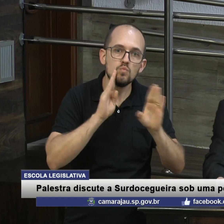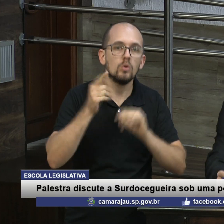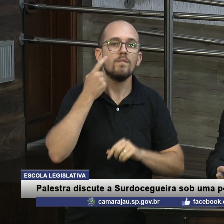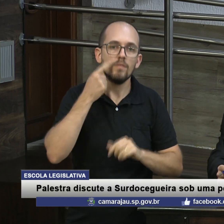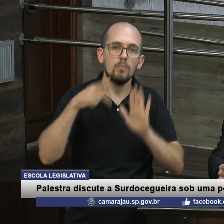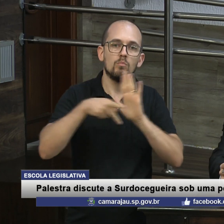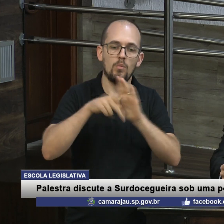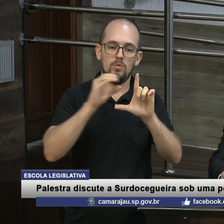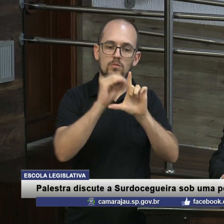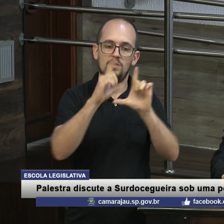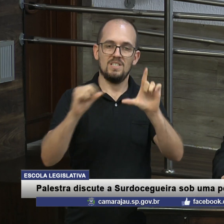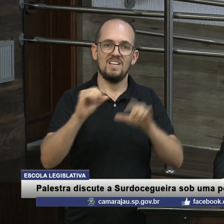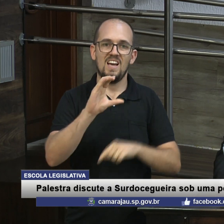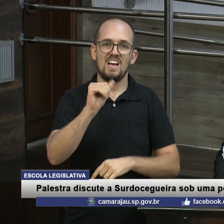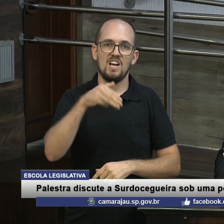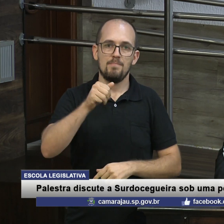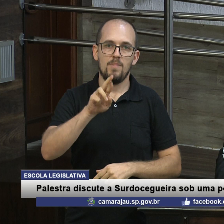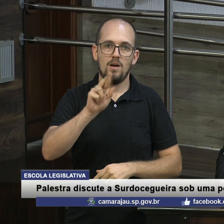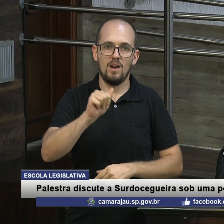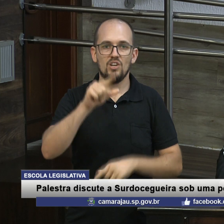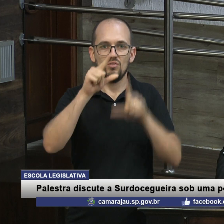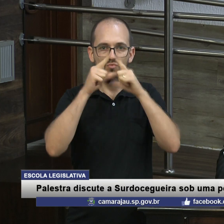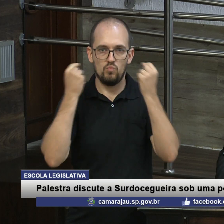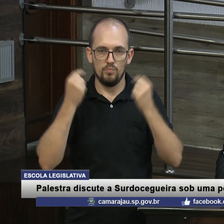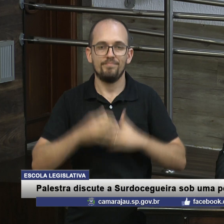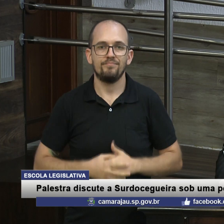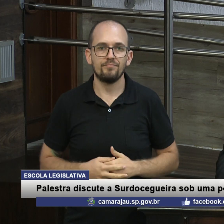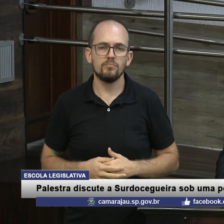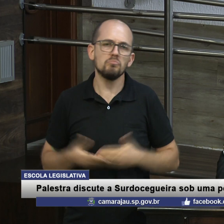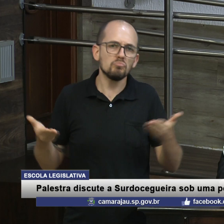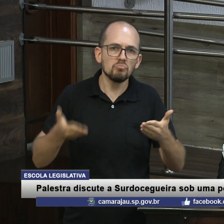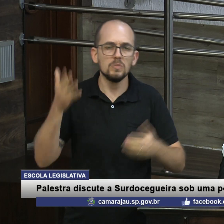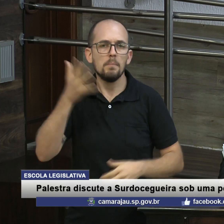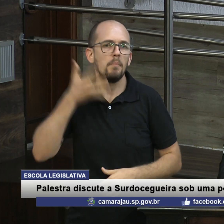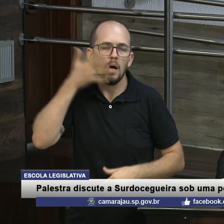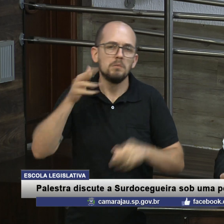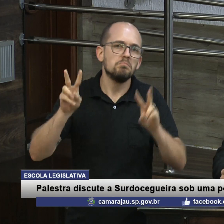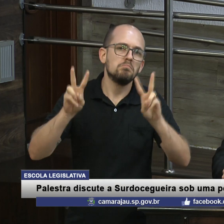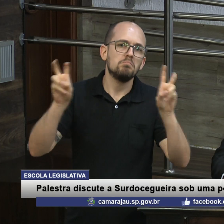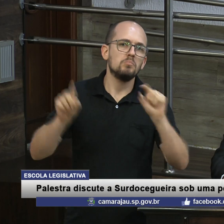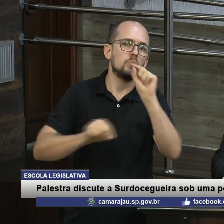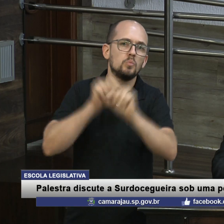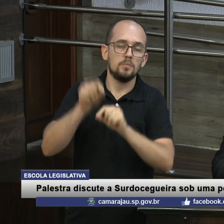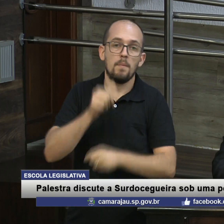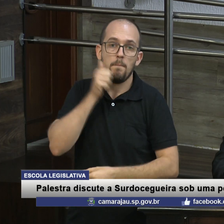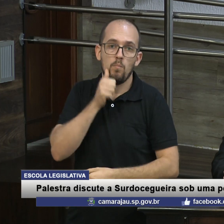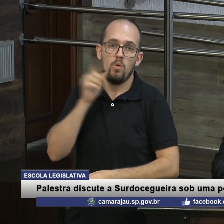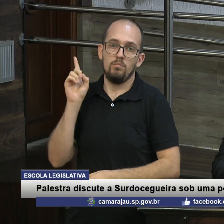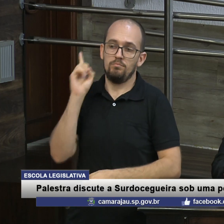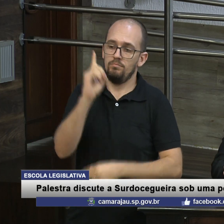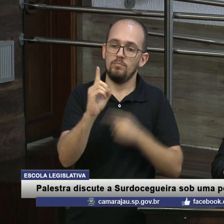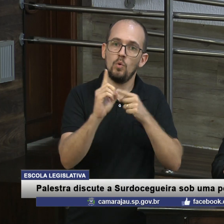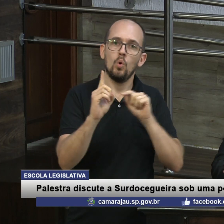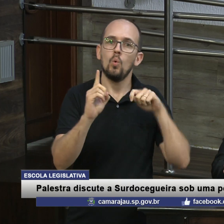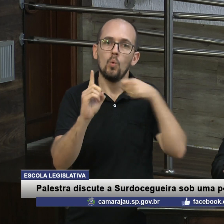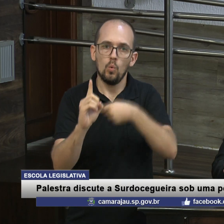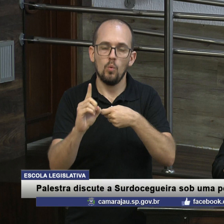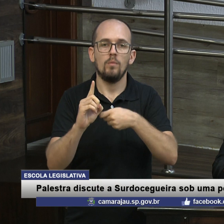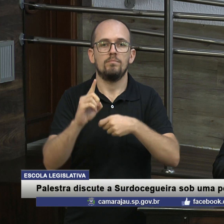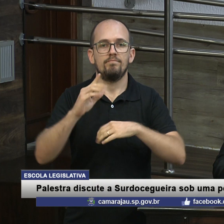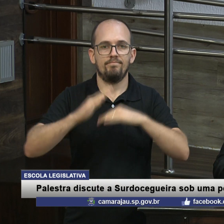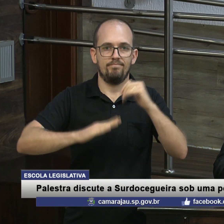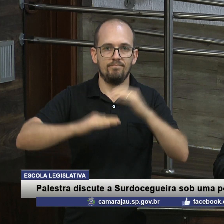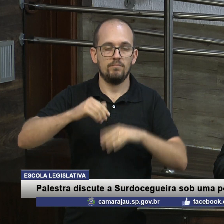Jaú. A palestra de hoje será ministrada pela senhora Valdinéia Nascimento, que é especialista